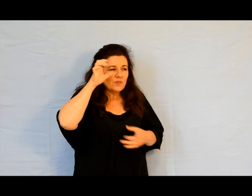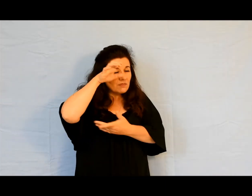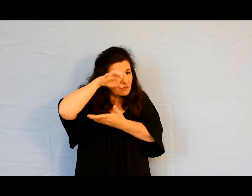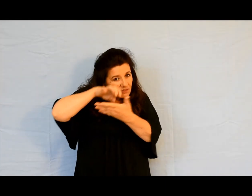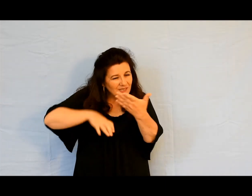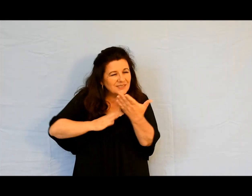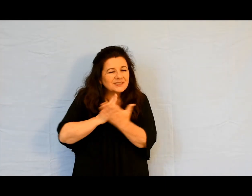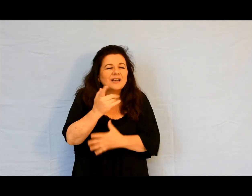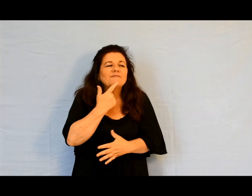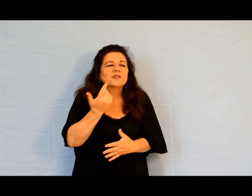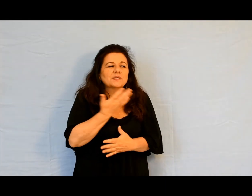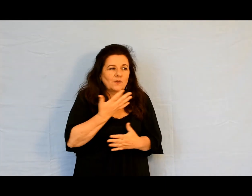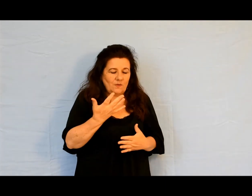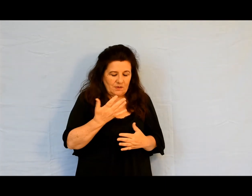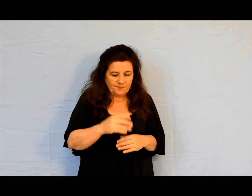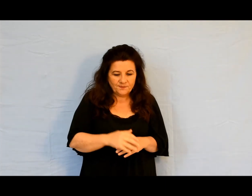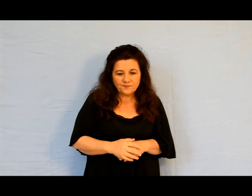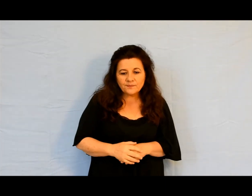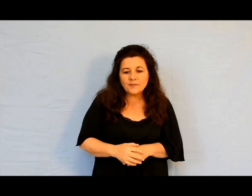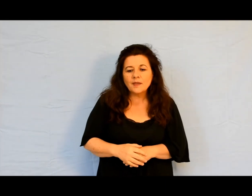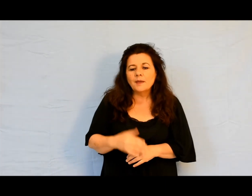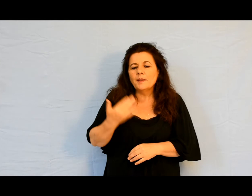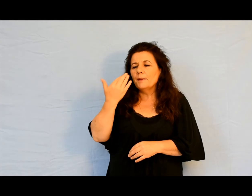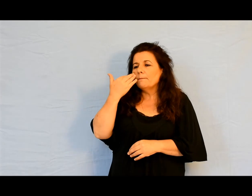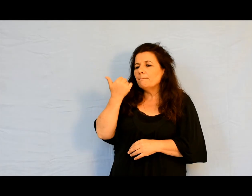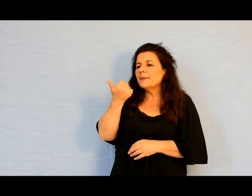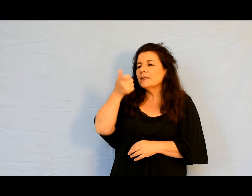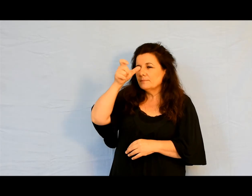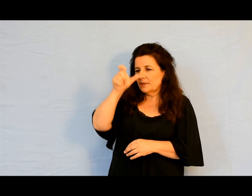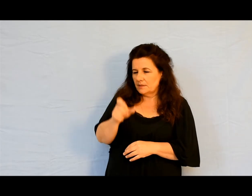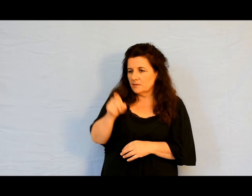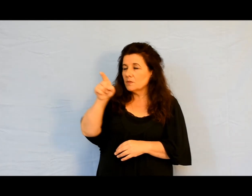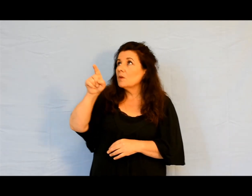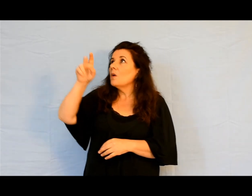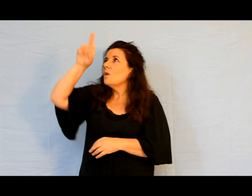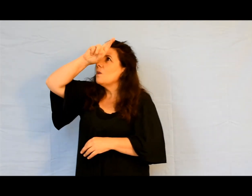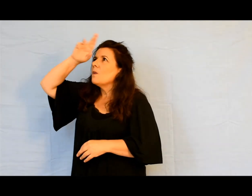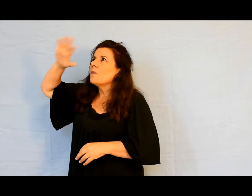Quand quelqu'un entend la parole du royaume sans la comprendre,